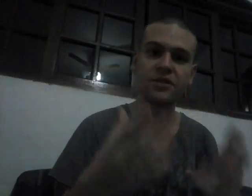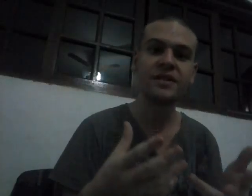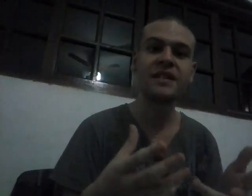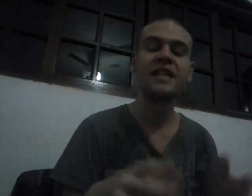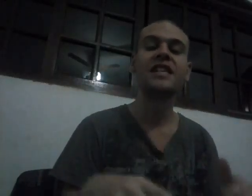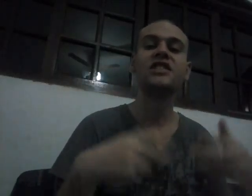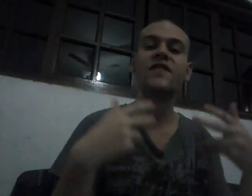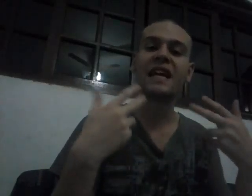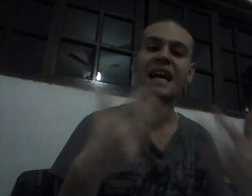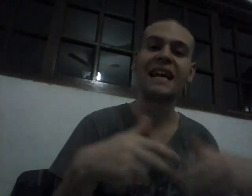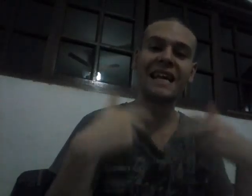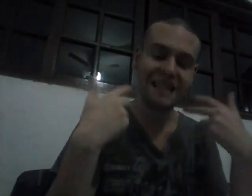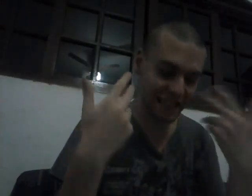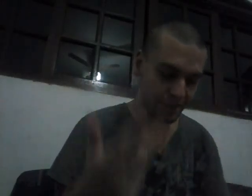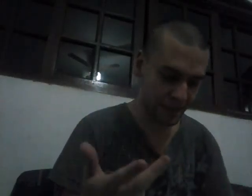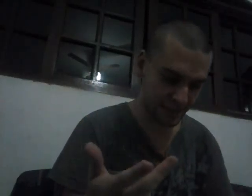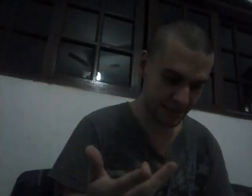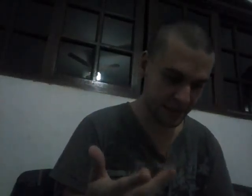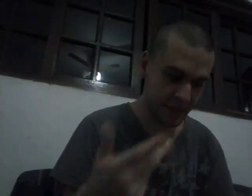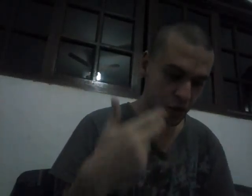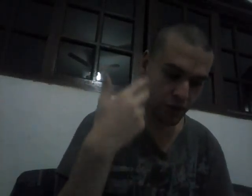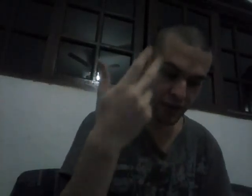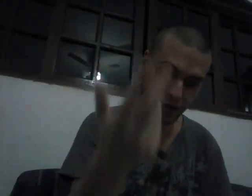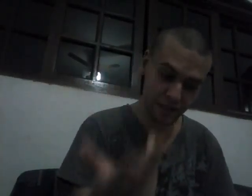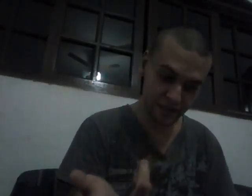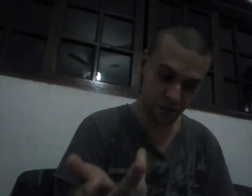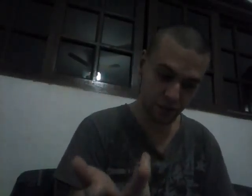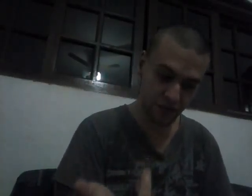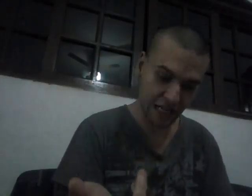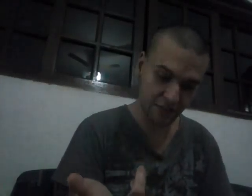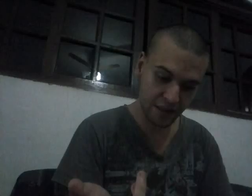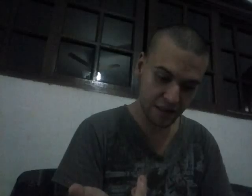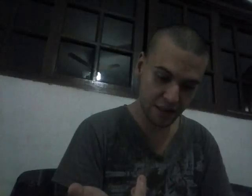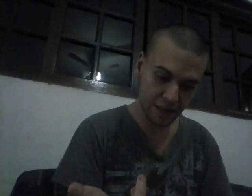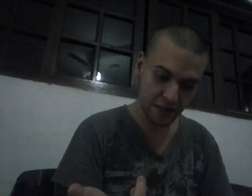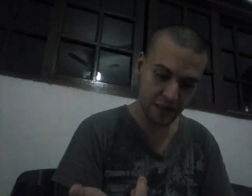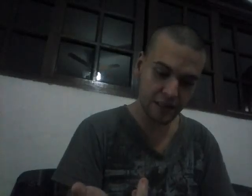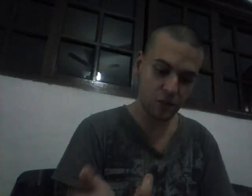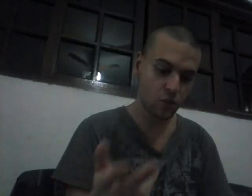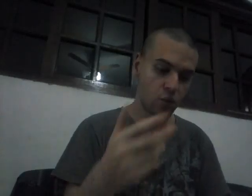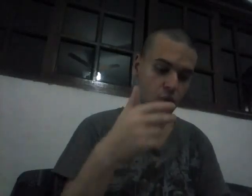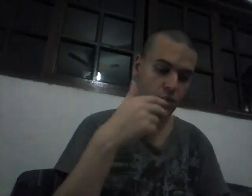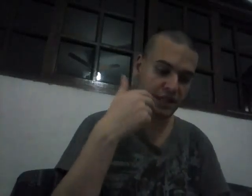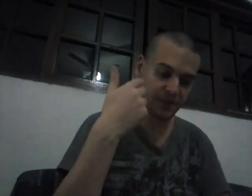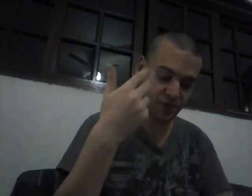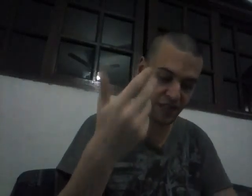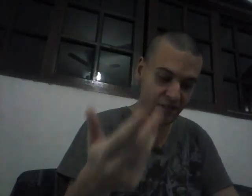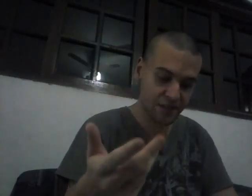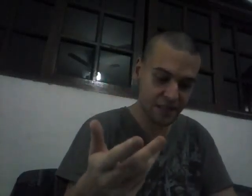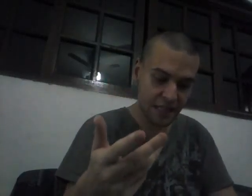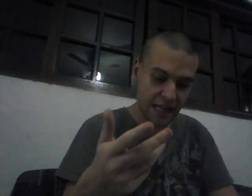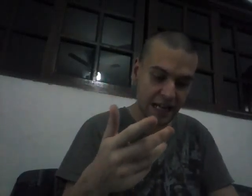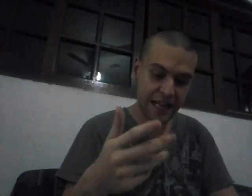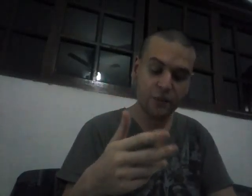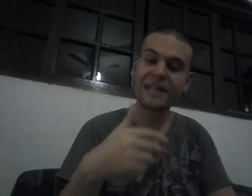pessoas, de falar em Libras. O que que acontecia quando falava, quando as pessoas falavam, elas eram